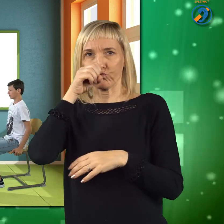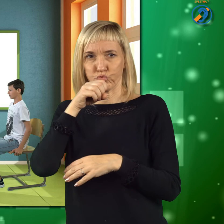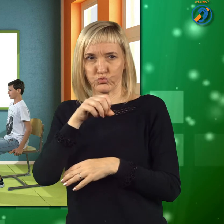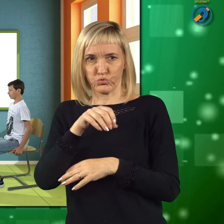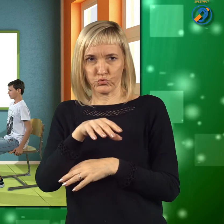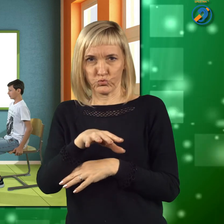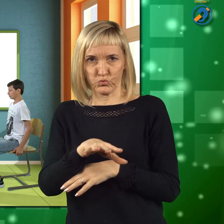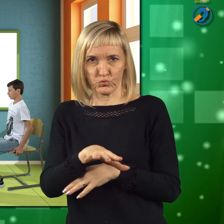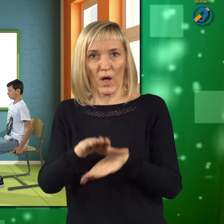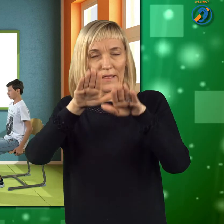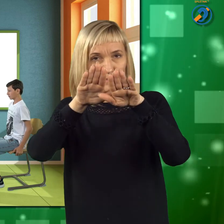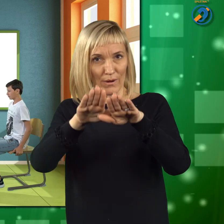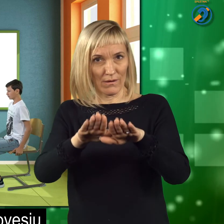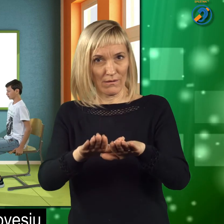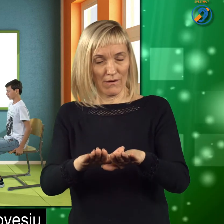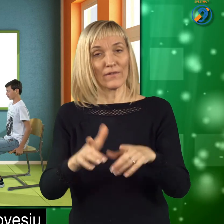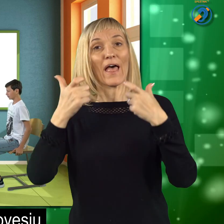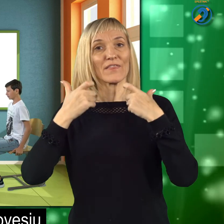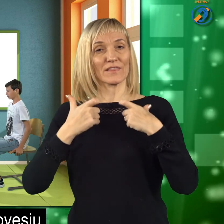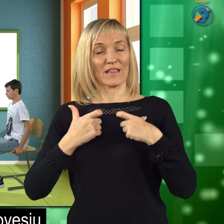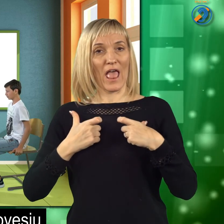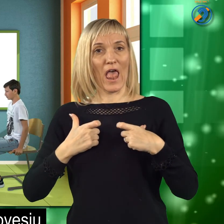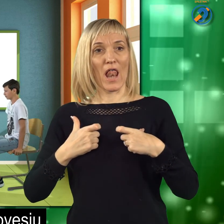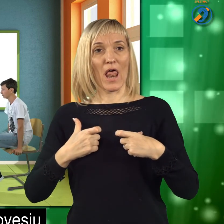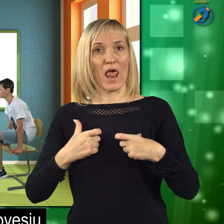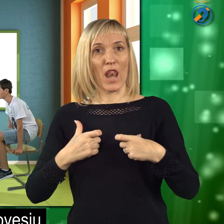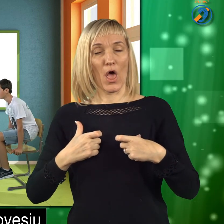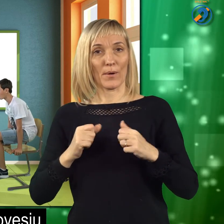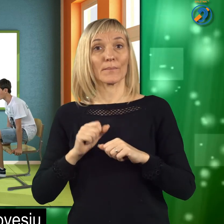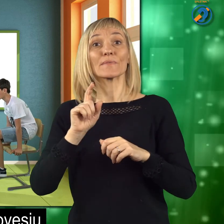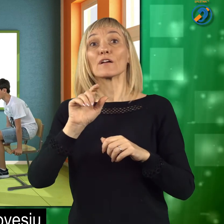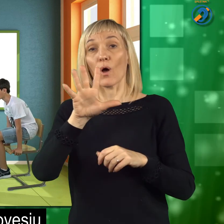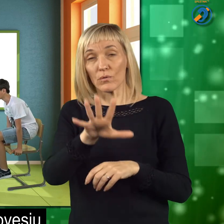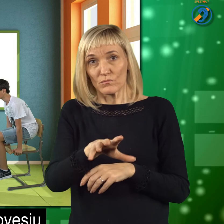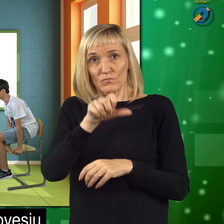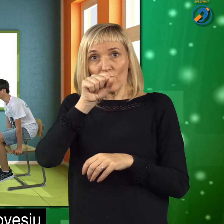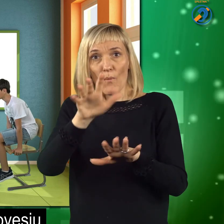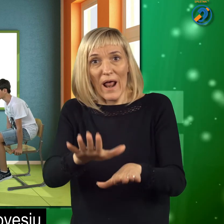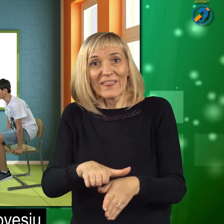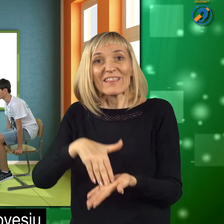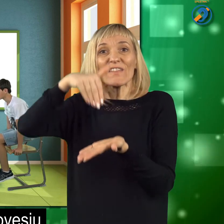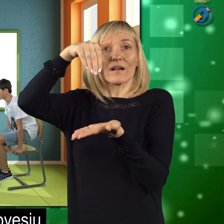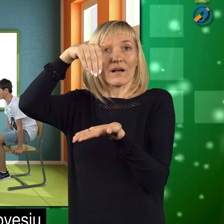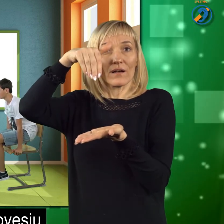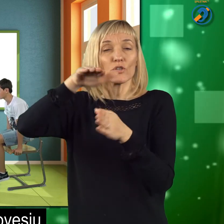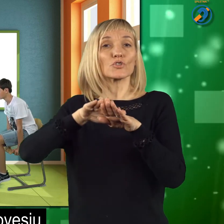Izdih. Telo v ravnovesju, dvig v zrak od stola stran.